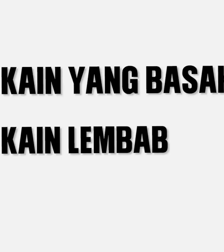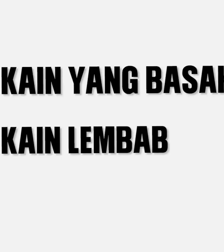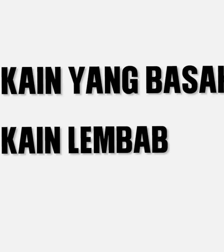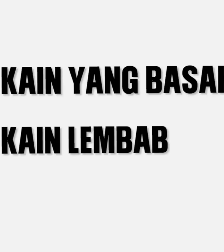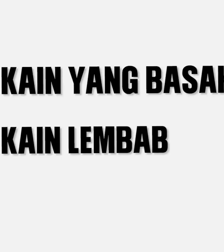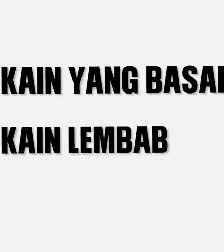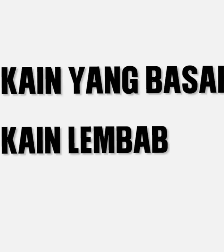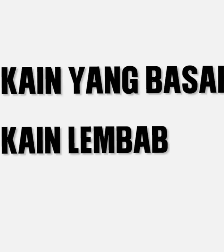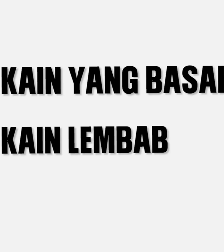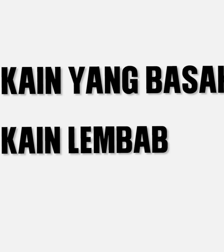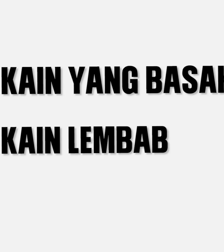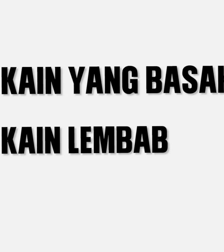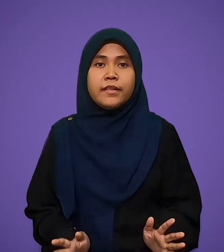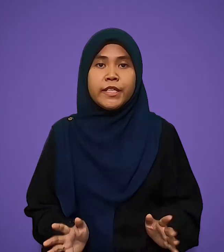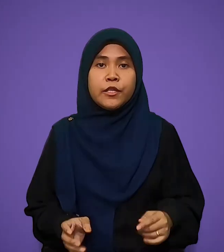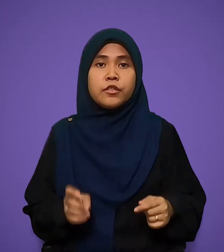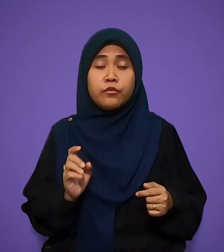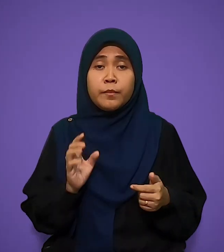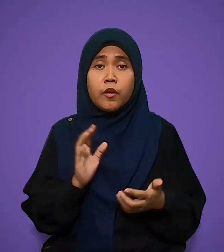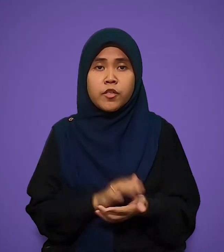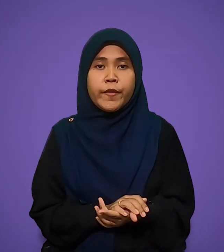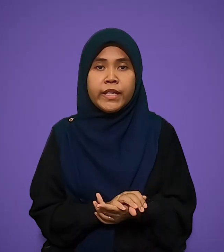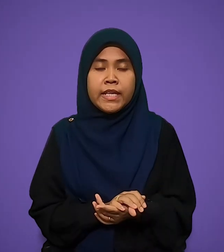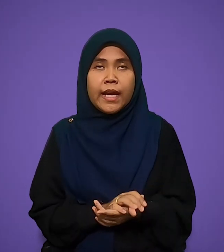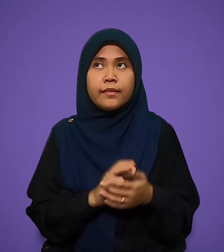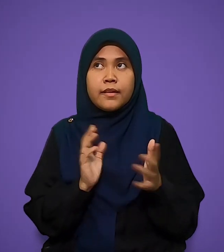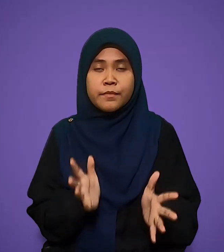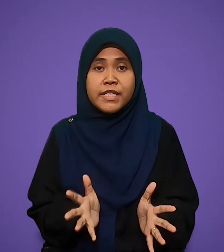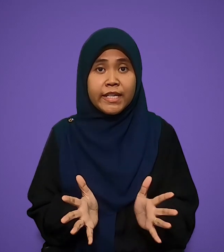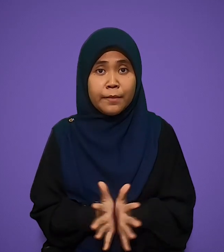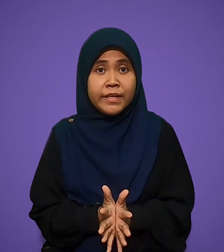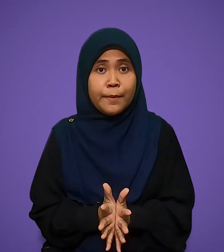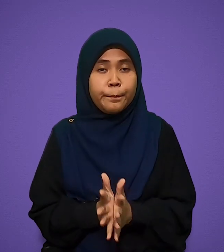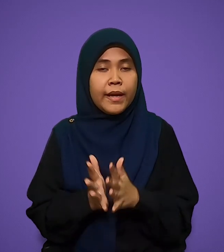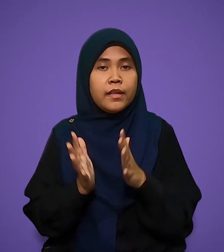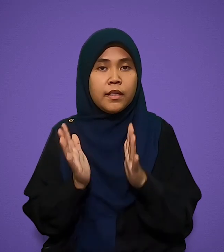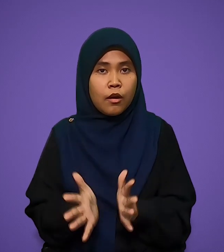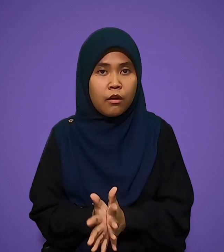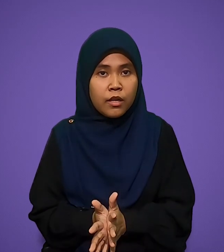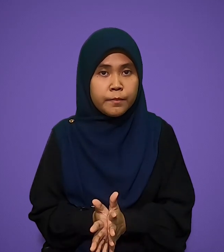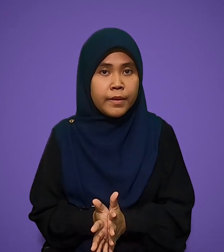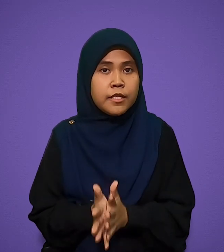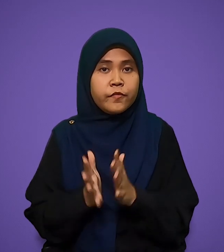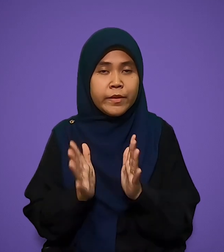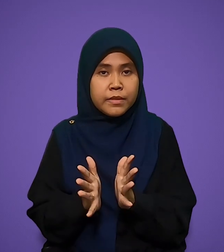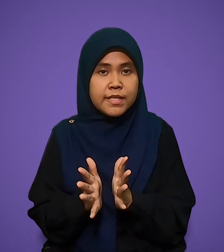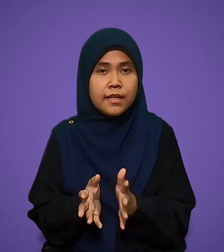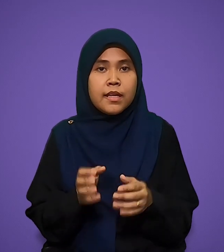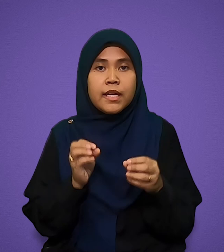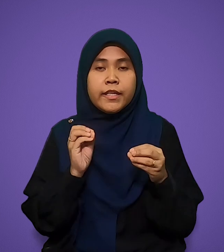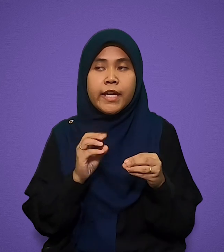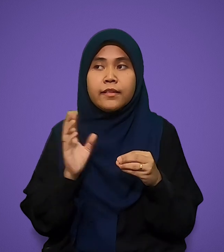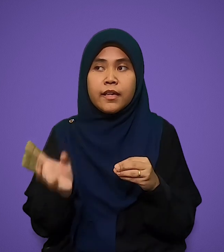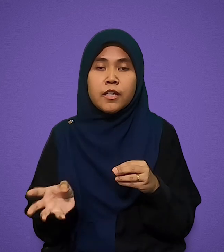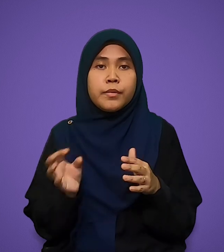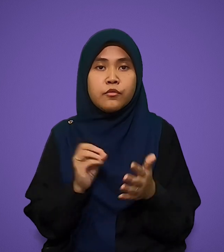kain yang lembap. Okey, mesin di Q180 ni di antara mesin kami yang paling hot, paling famous di antara